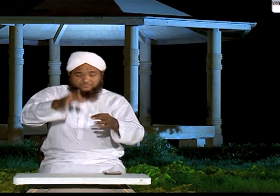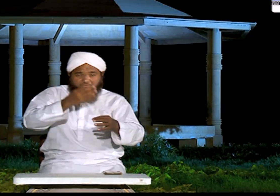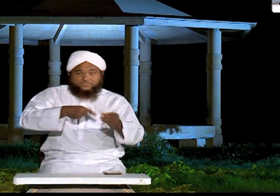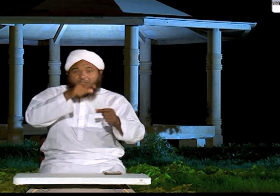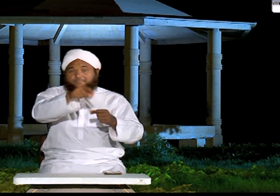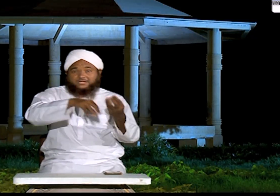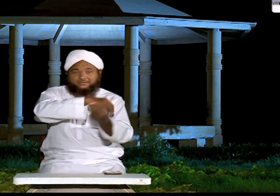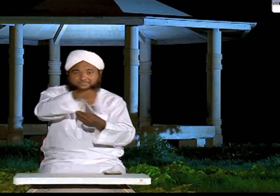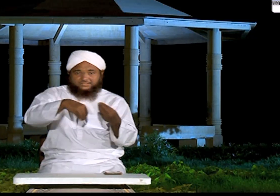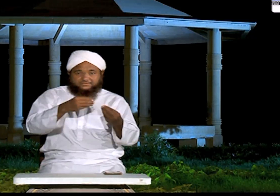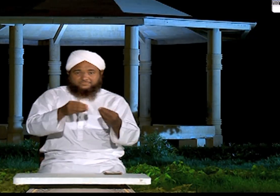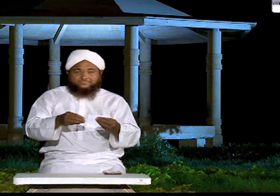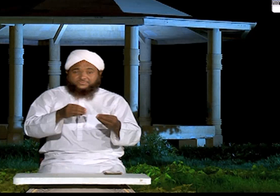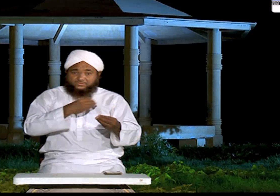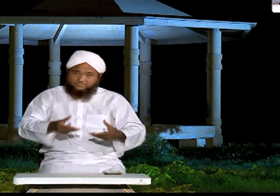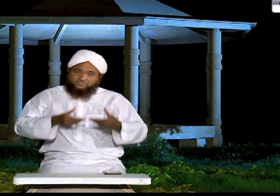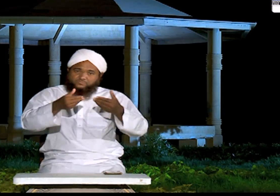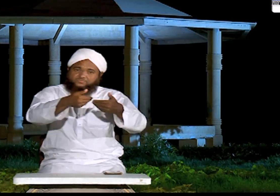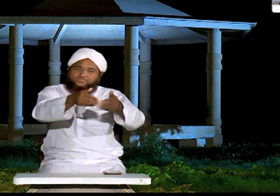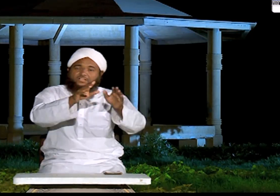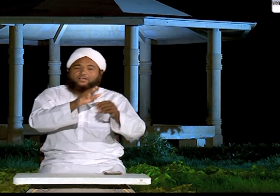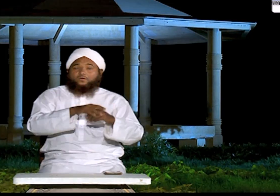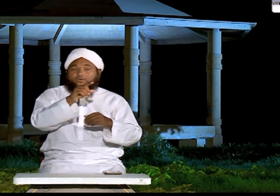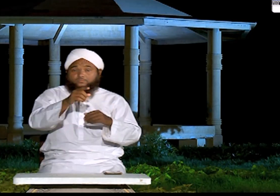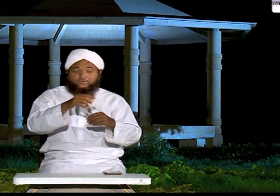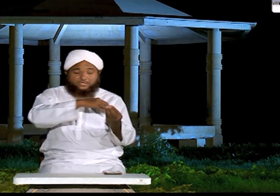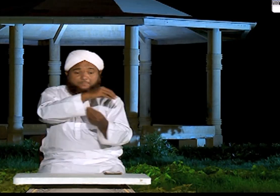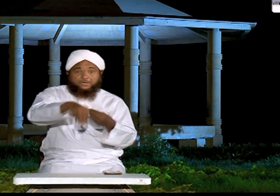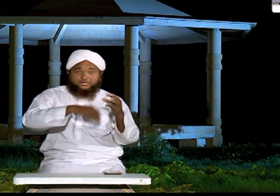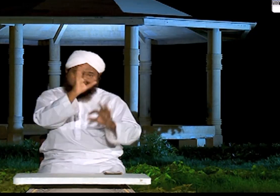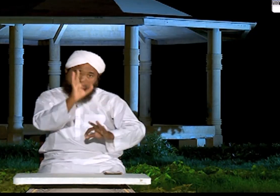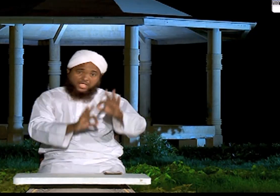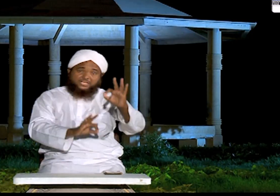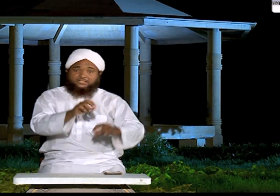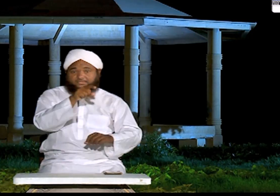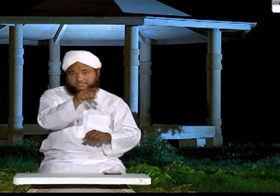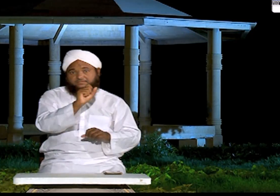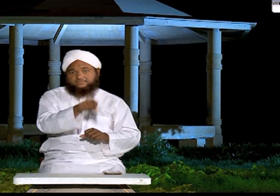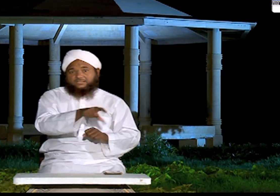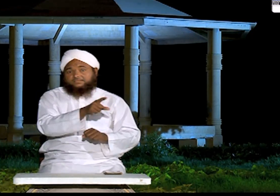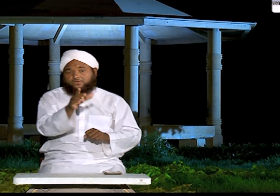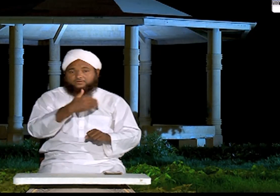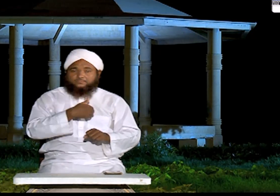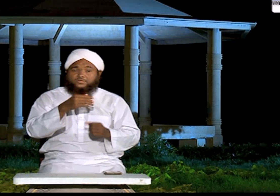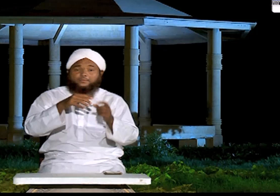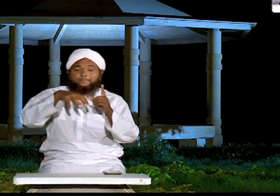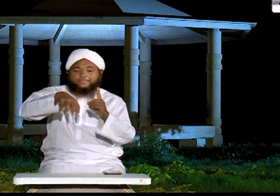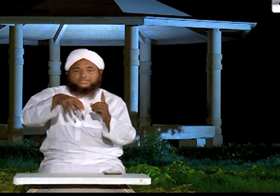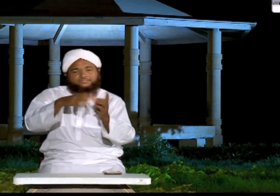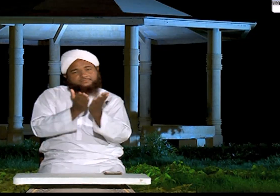حفاظت کا حکم دے کر مدینہ شریف کی طرف چل پڑا مدینہ شریف میں ان دنوں آبادی نہ تھی پانی کے ایک چشمے کے